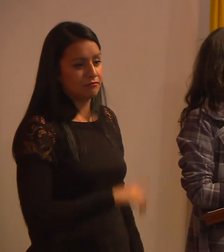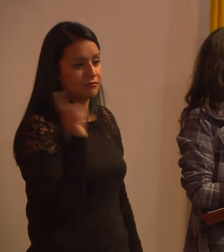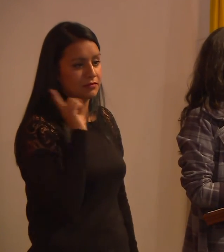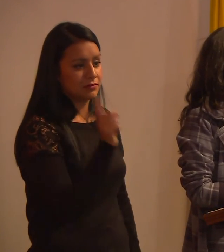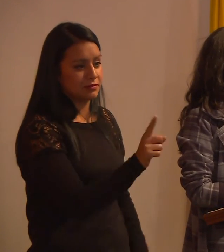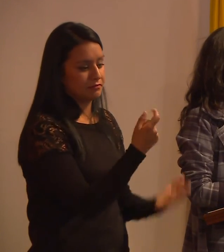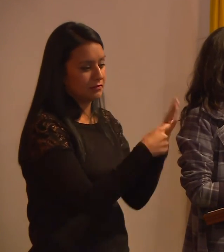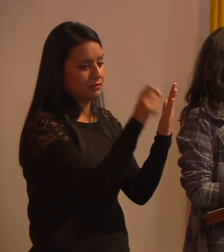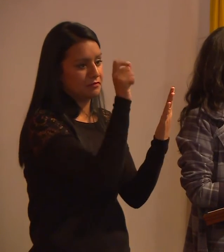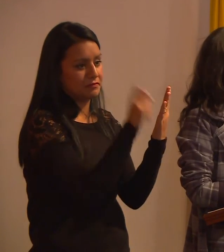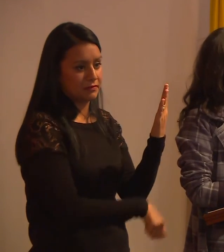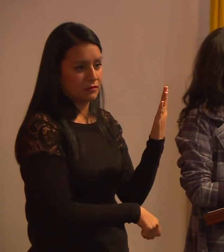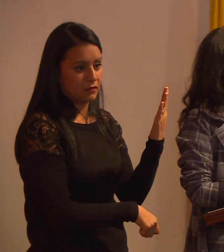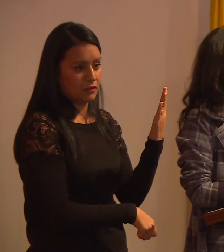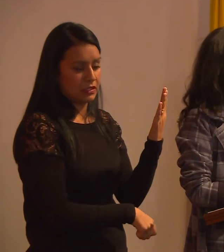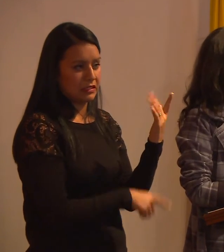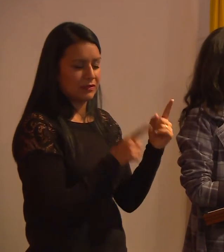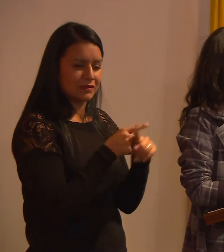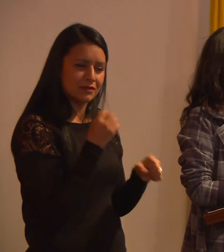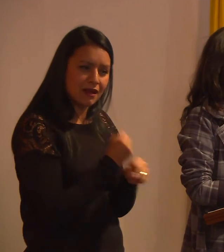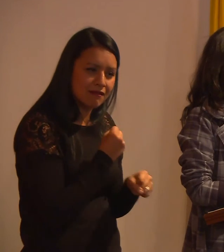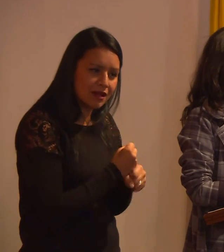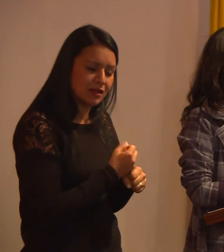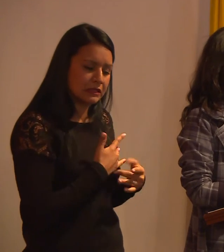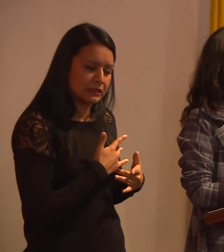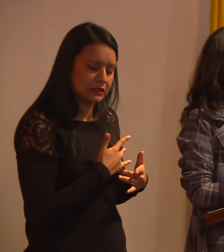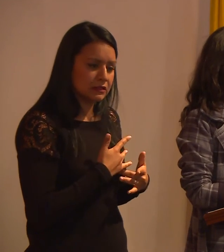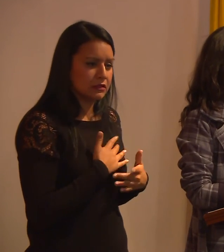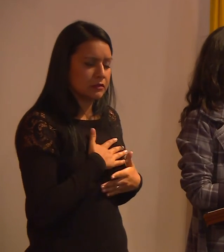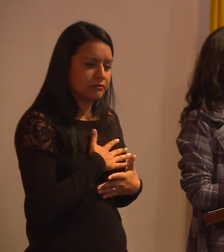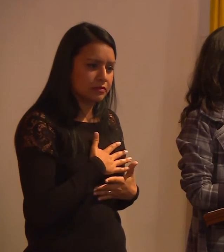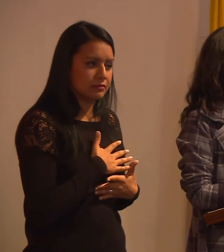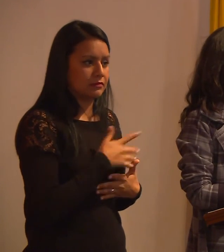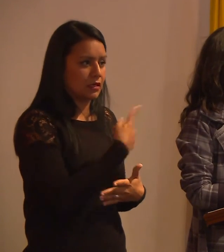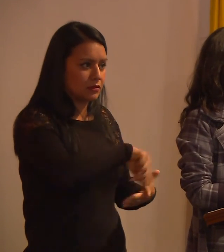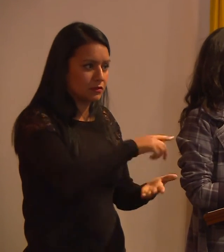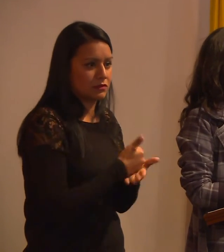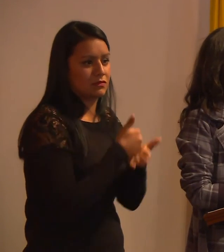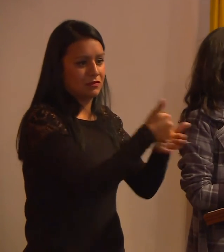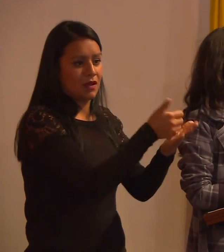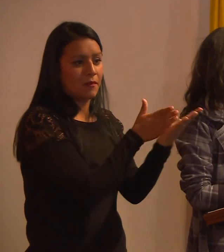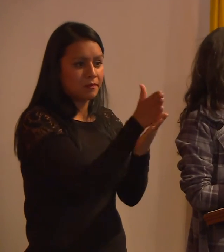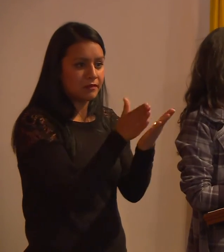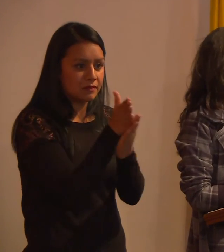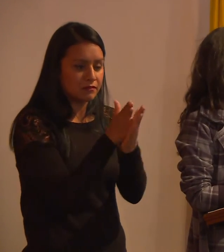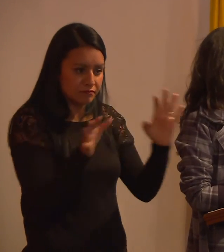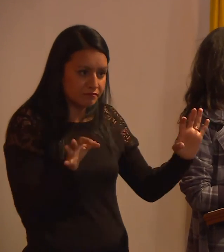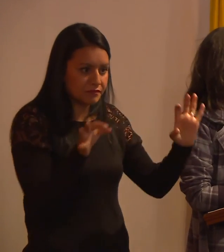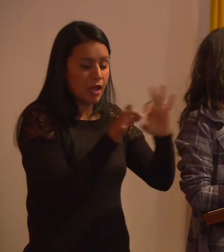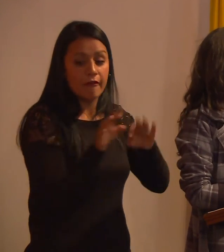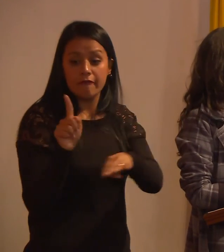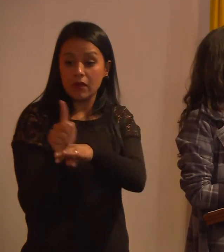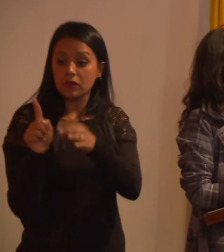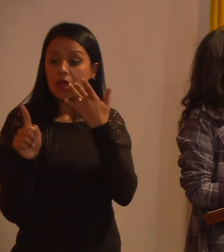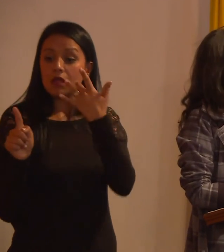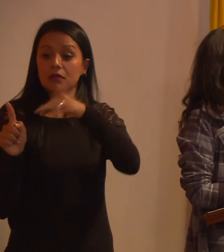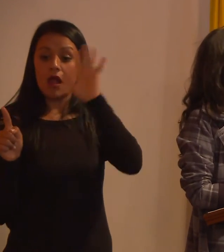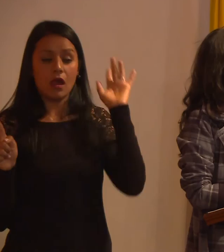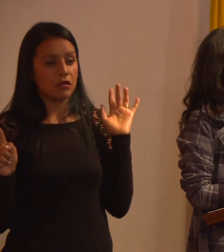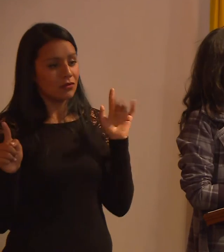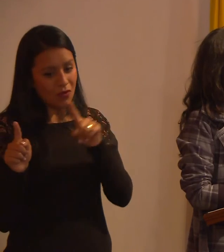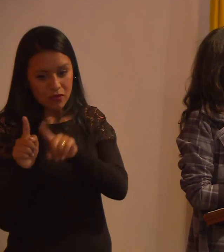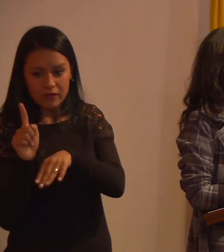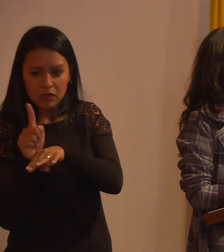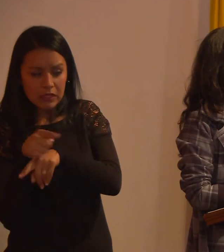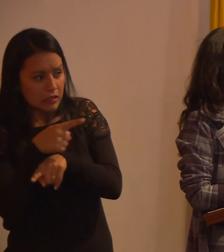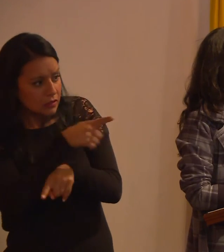y yo sí creo que un trabajo solidario de nosotros, los profesores que estamos en esos programas, es trabajar conjuntamente con los colegas de